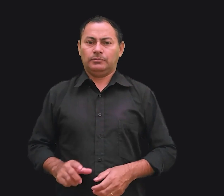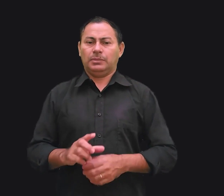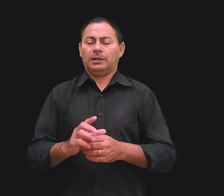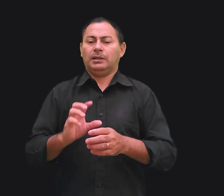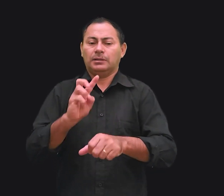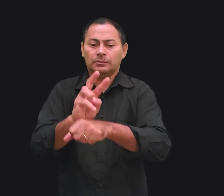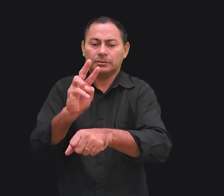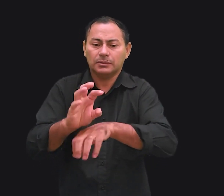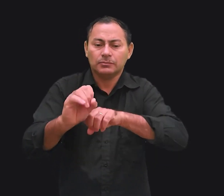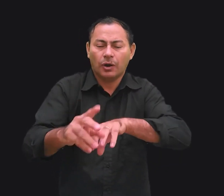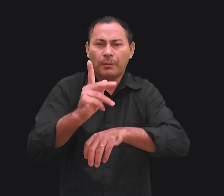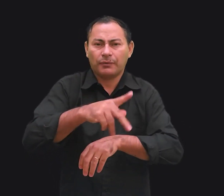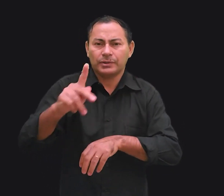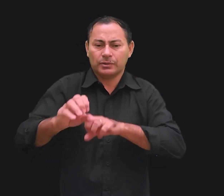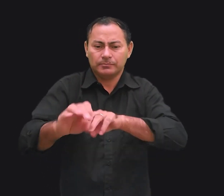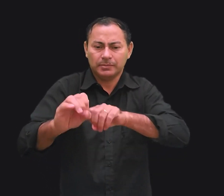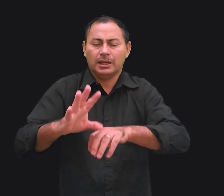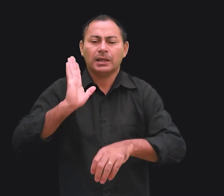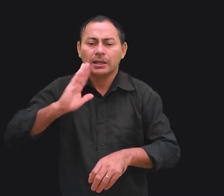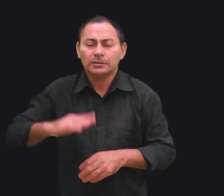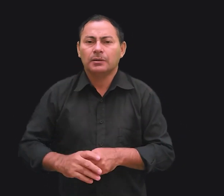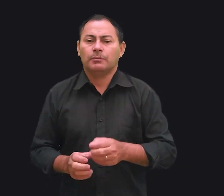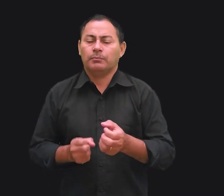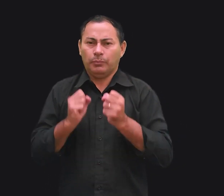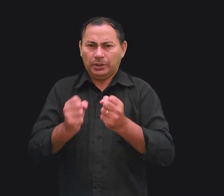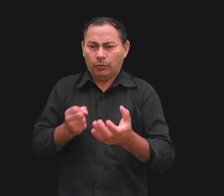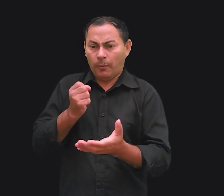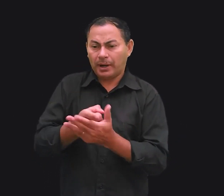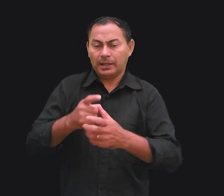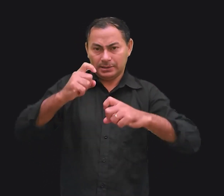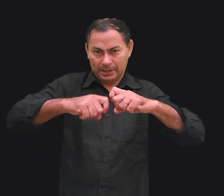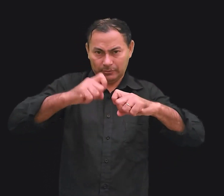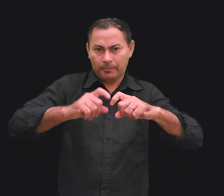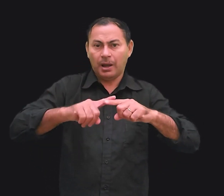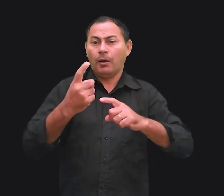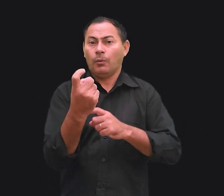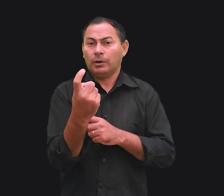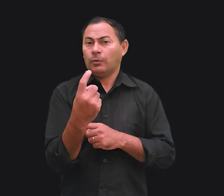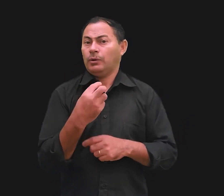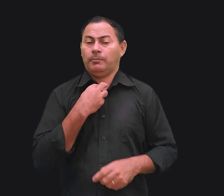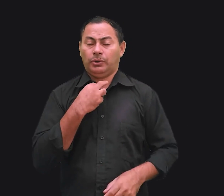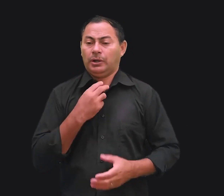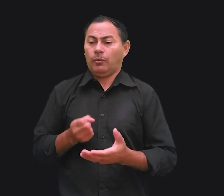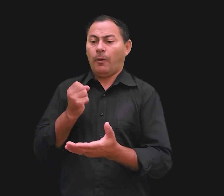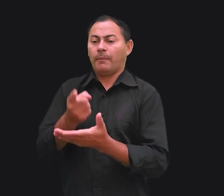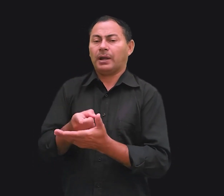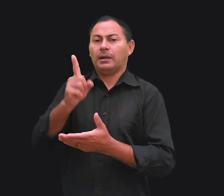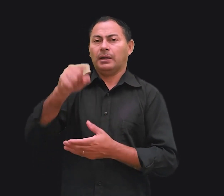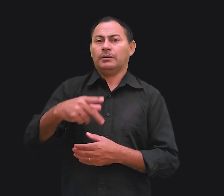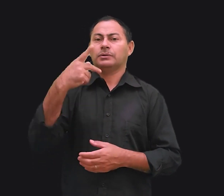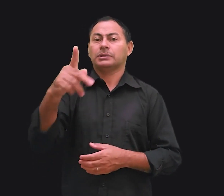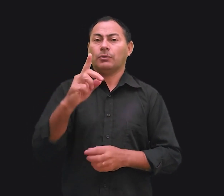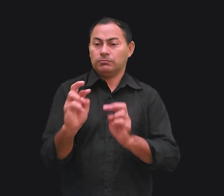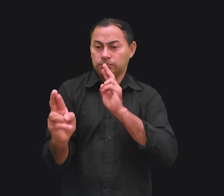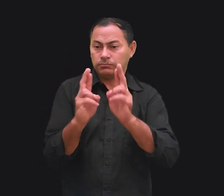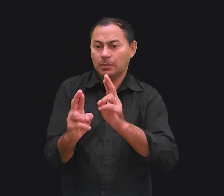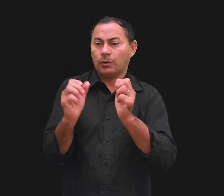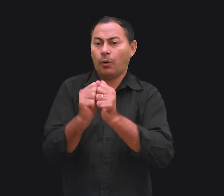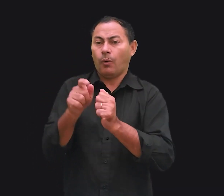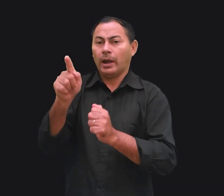governanta para educar as crianças, poderia comprar sexo. Mas a única coisa que você não poderia comprar seria o seu relacionamento